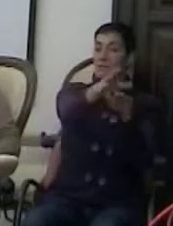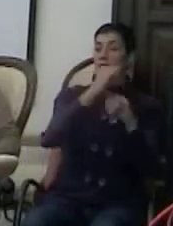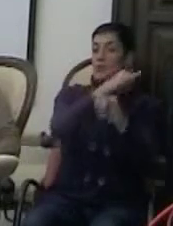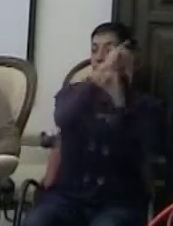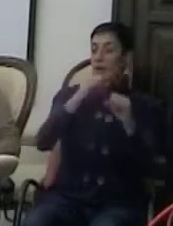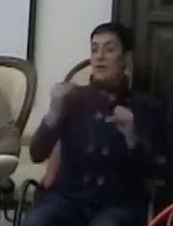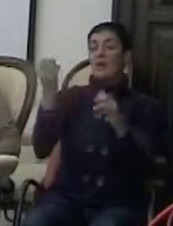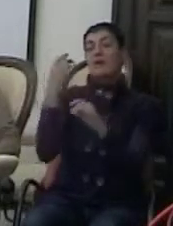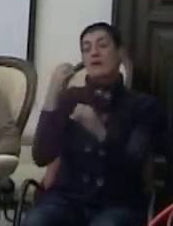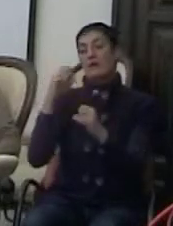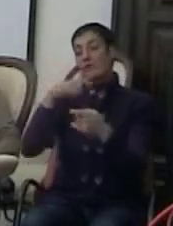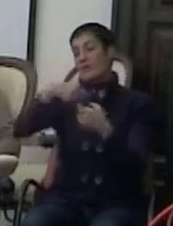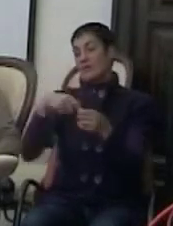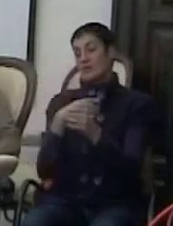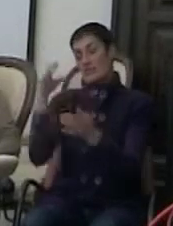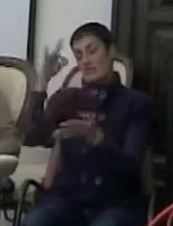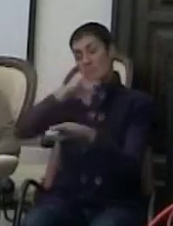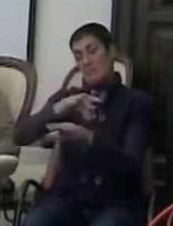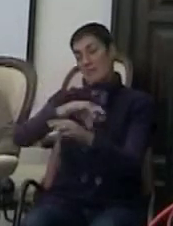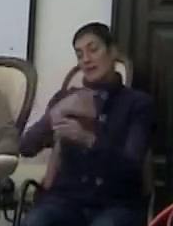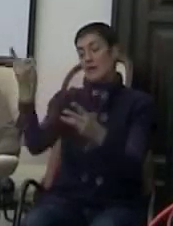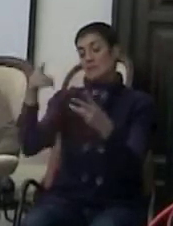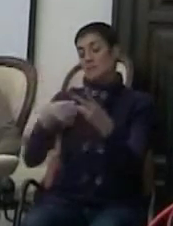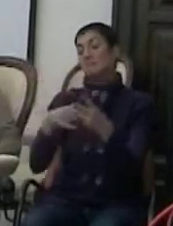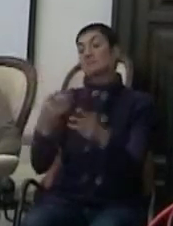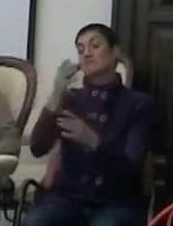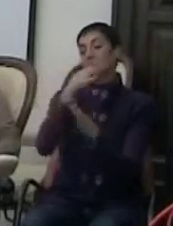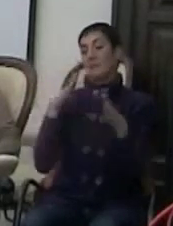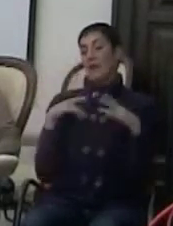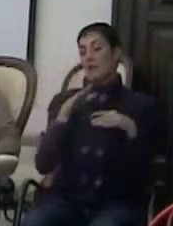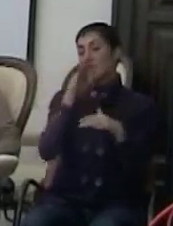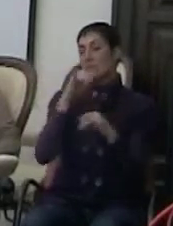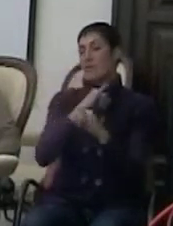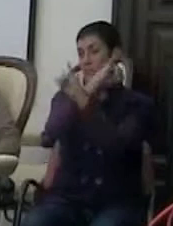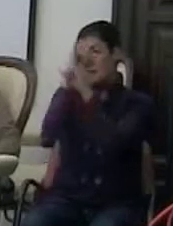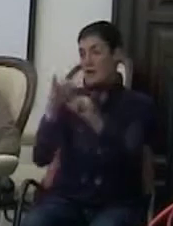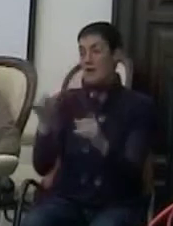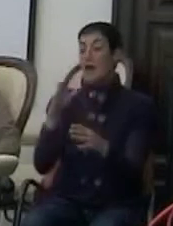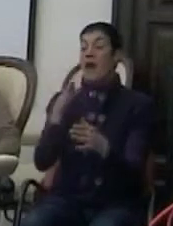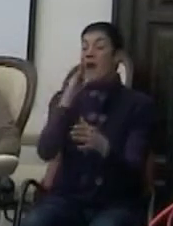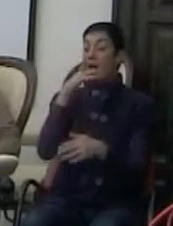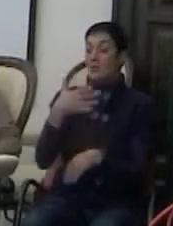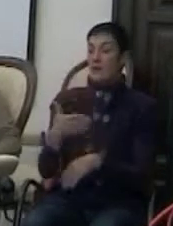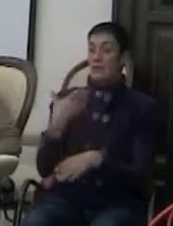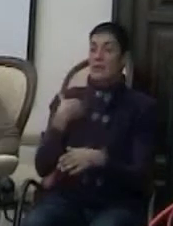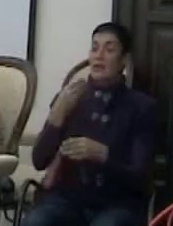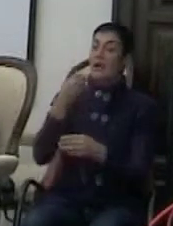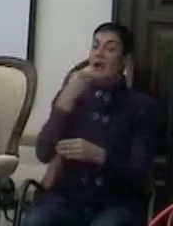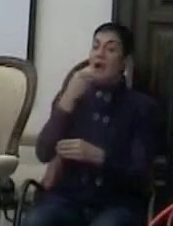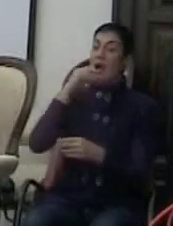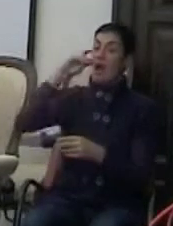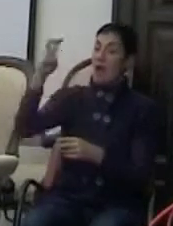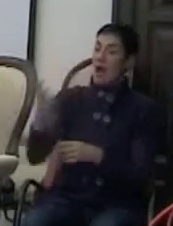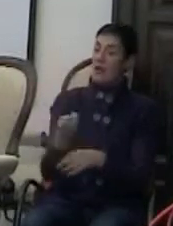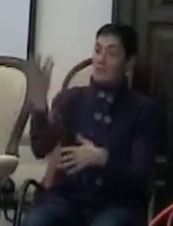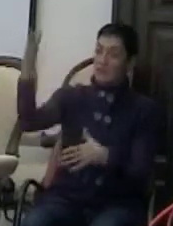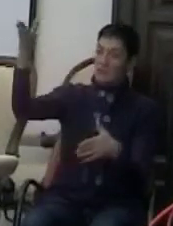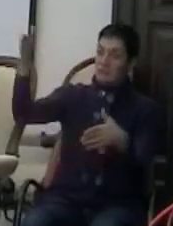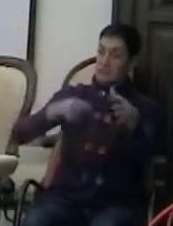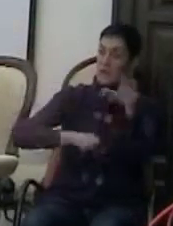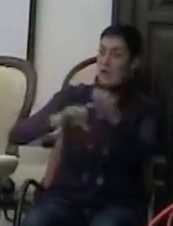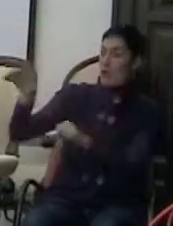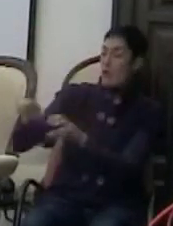Médicas y Vacaciones en Paz. Ahora mismo estamos en pleno apogeo de recogida de alimentos para poder